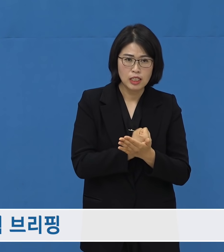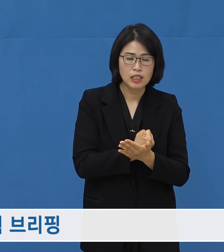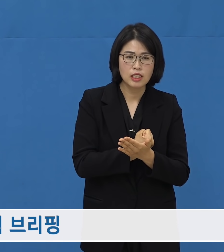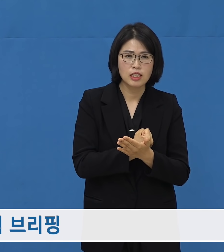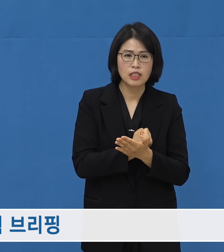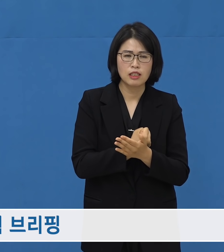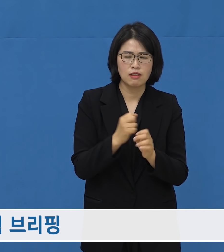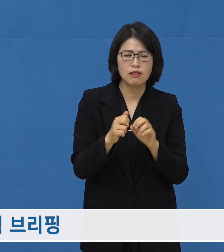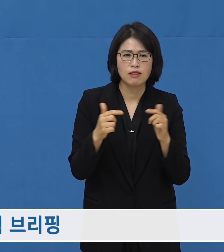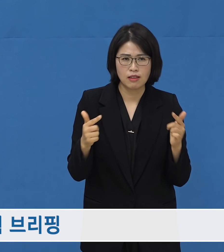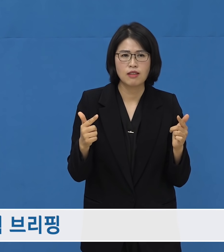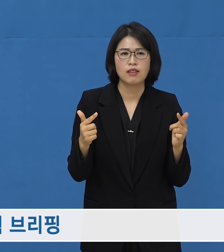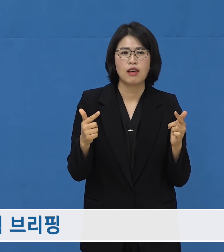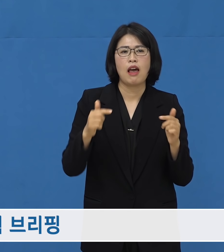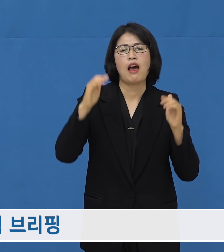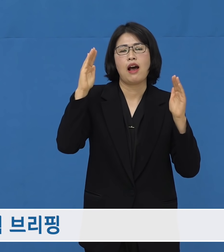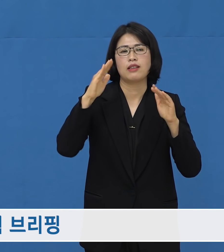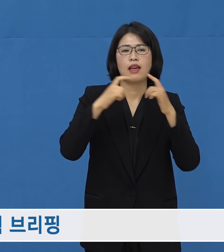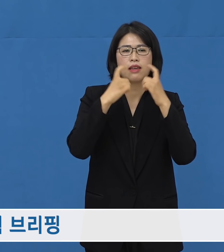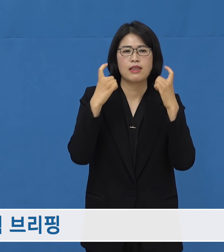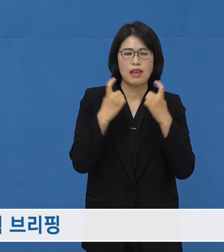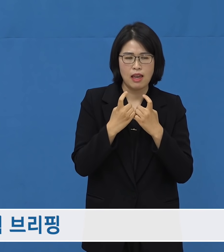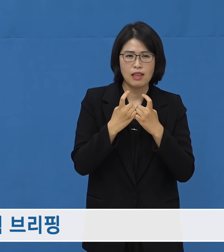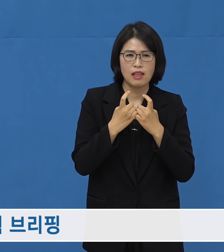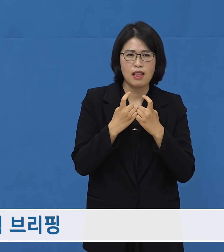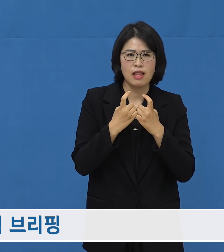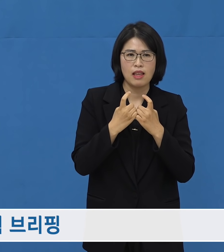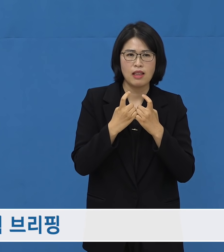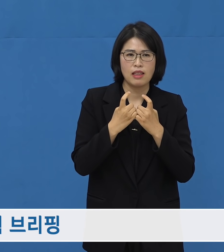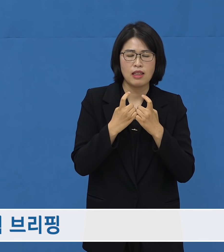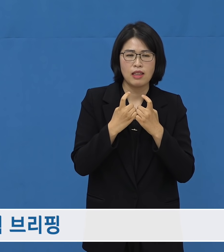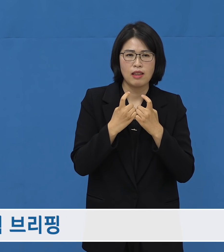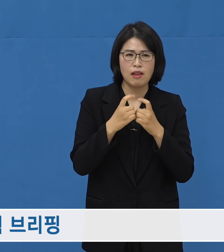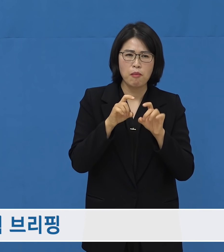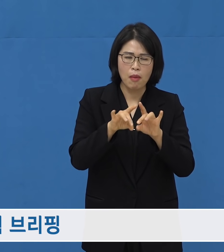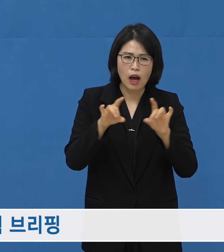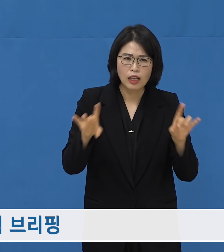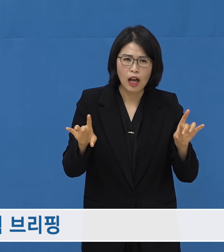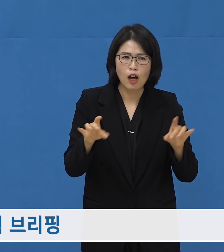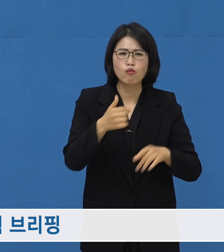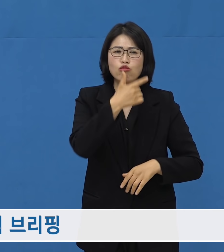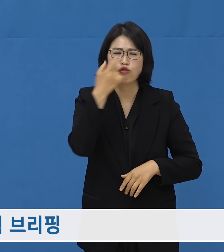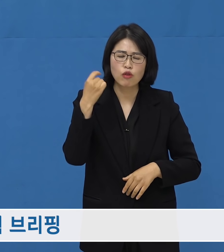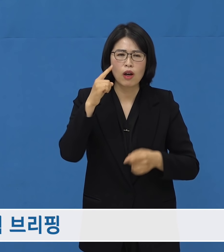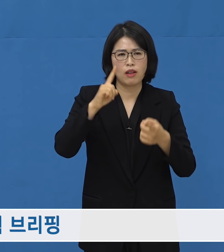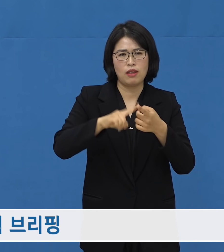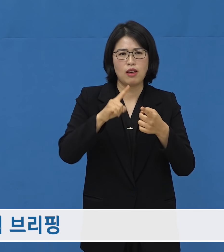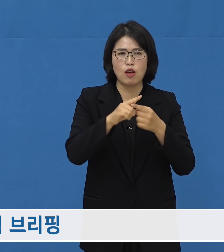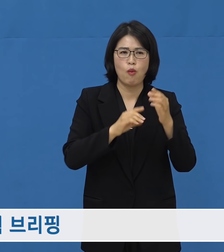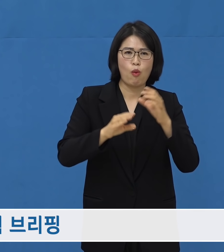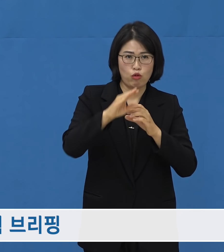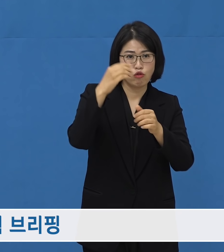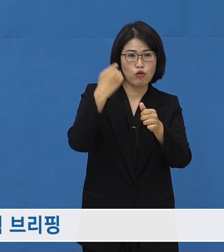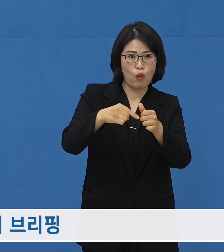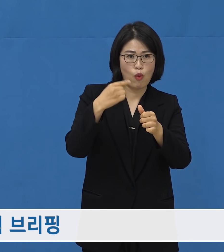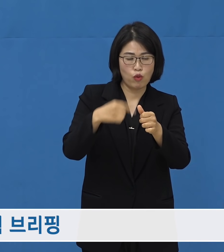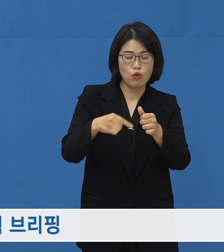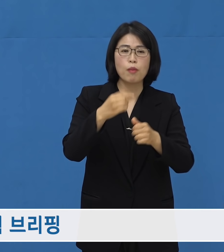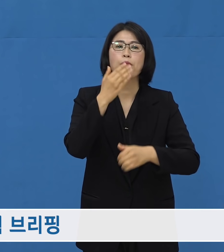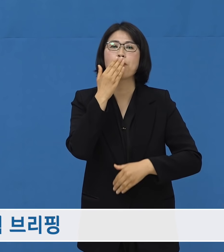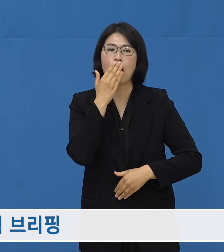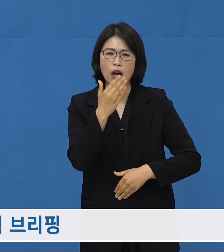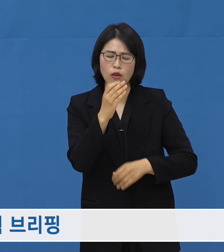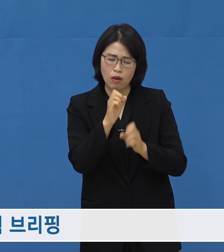취득을 하는 등 학생 개인별 취약 영역의 보충 학습이 가능하도록